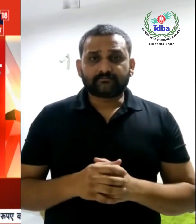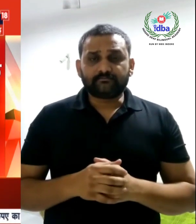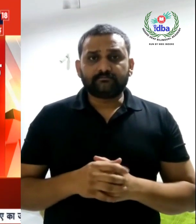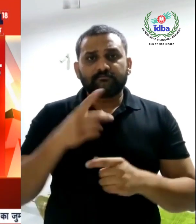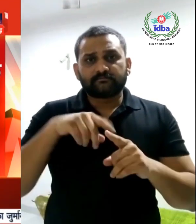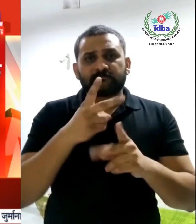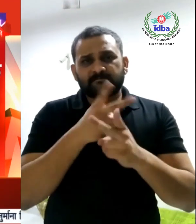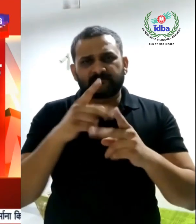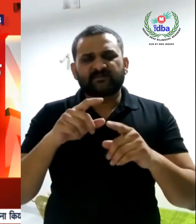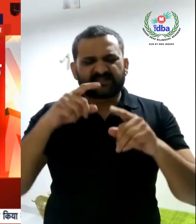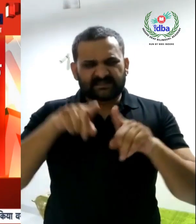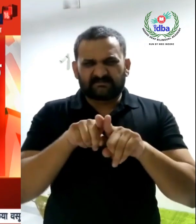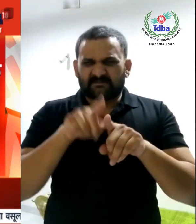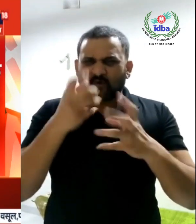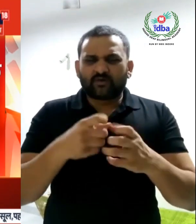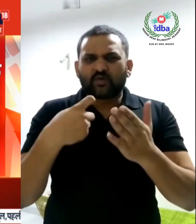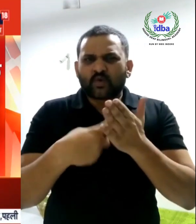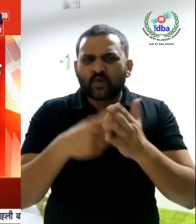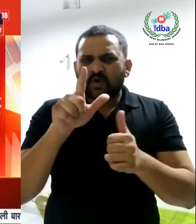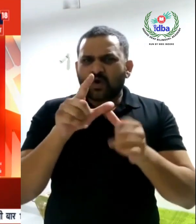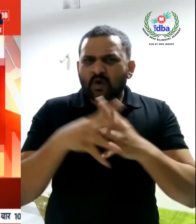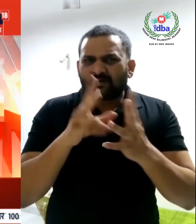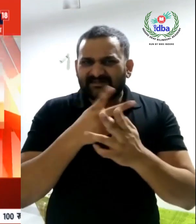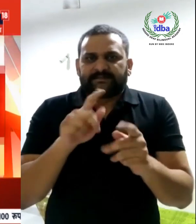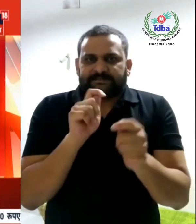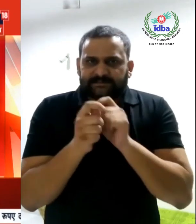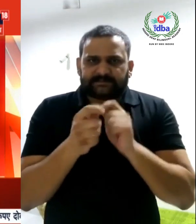कई दिनों से श्रम सुधारों की मांग कर रहा था।